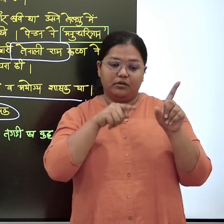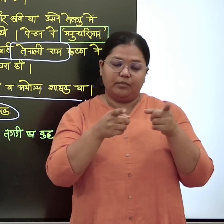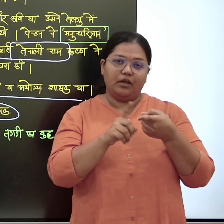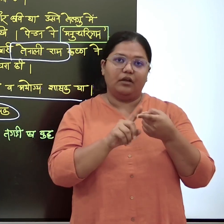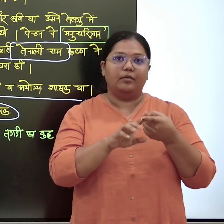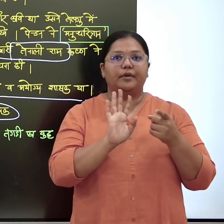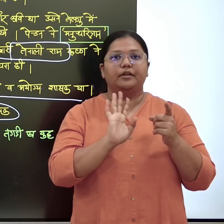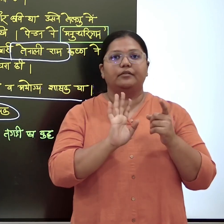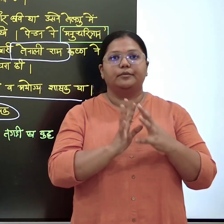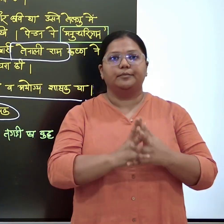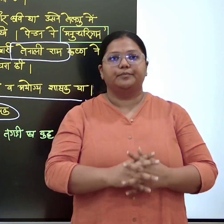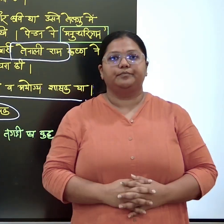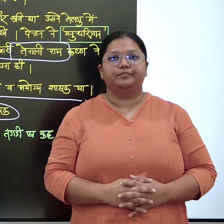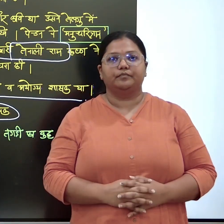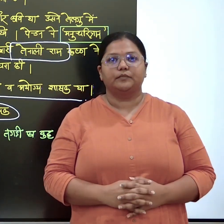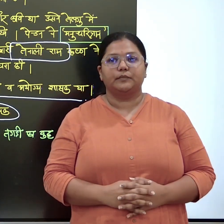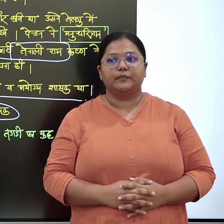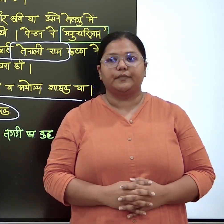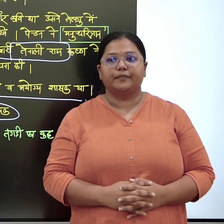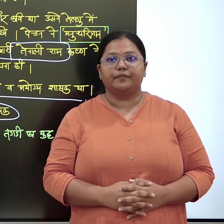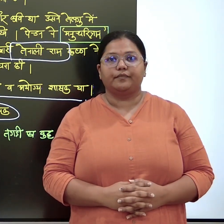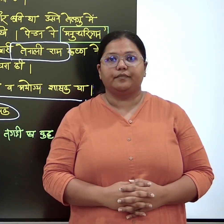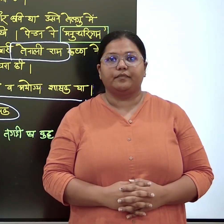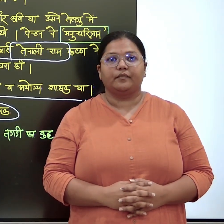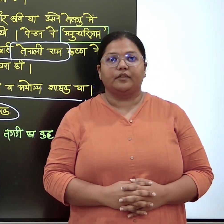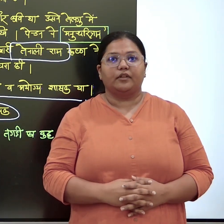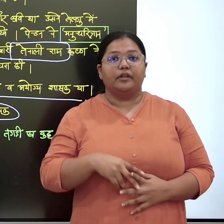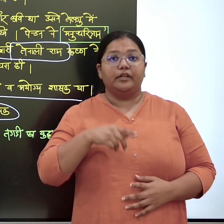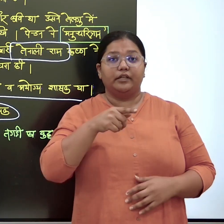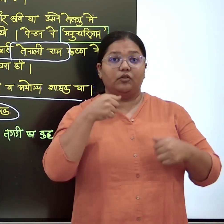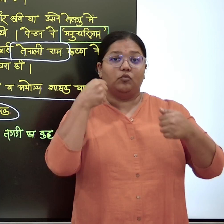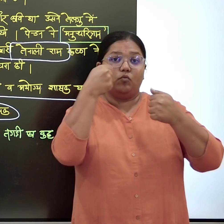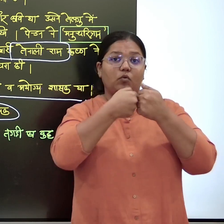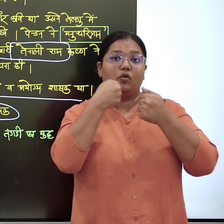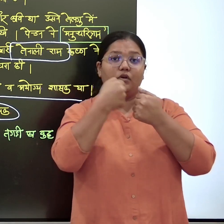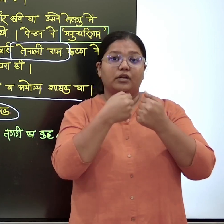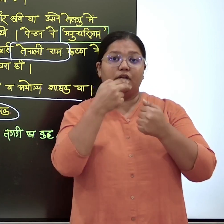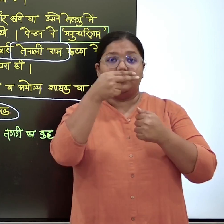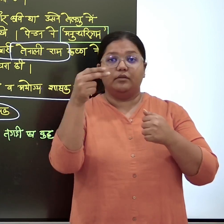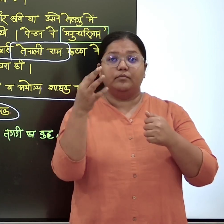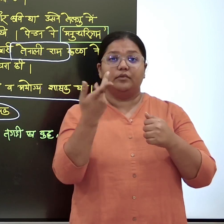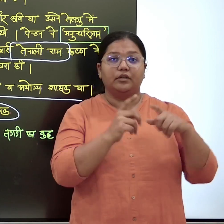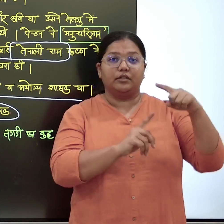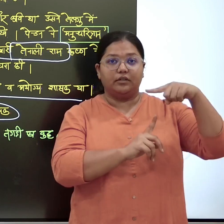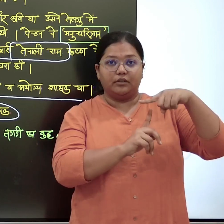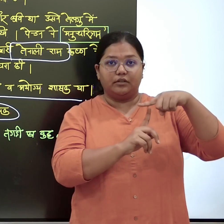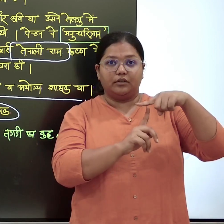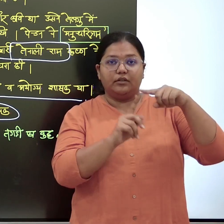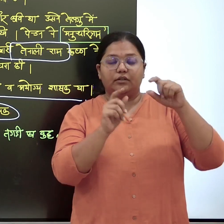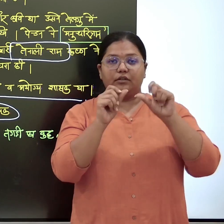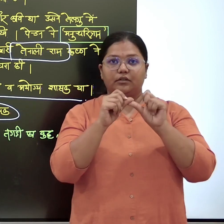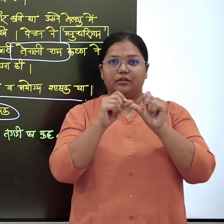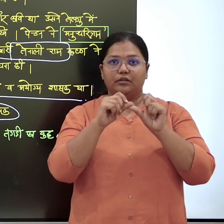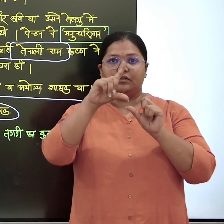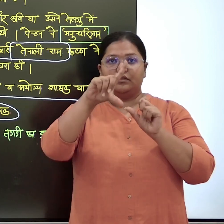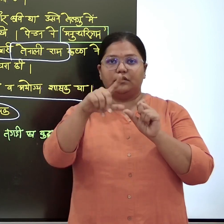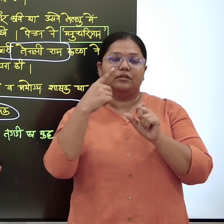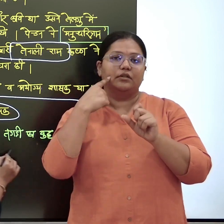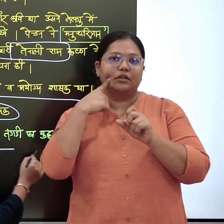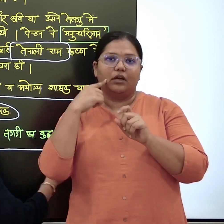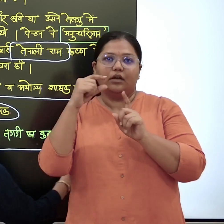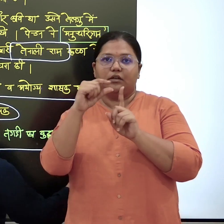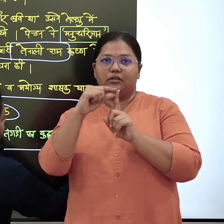है तालीकोट का युद्ध या तालीकोटा का युद्ध। इसको क्या क्या बोलते हैं वो ध्यान में